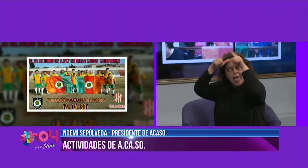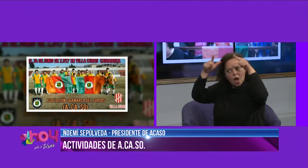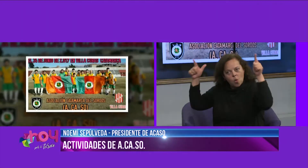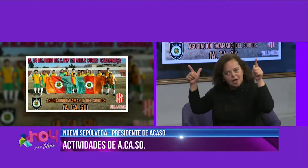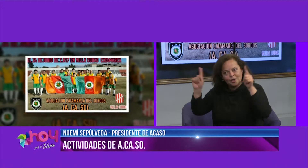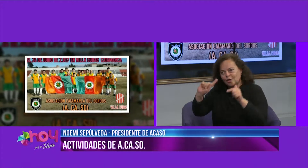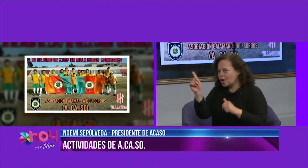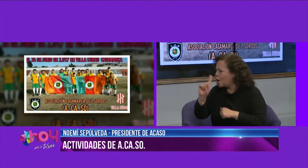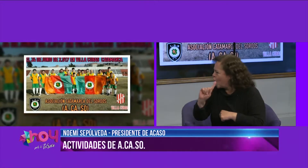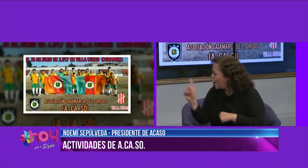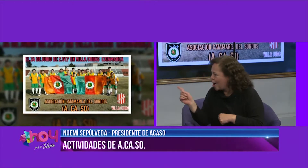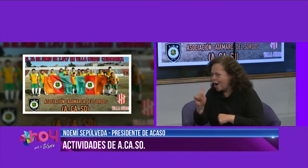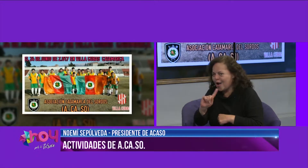No hay que decir lenguaje. Ahí es.